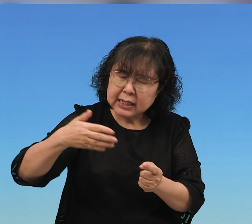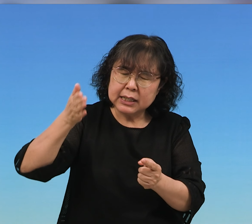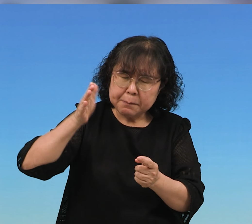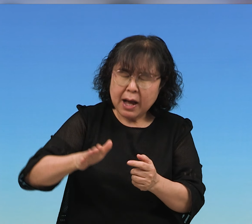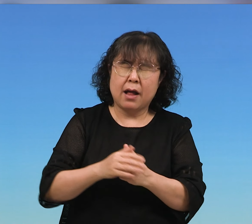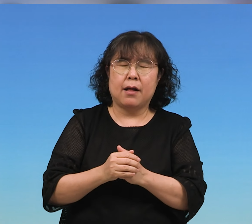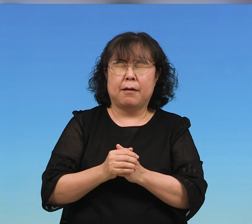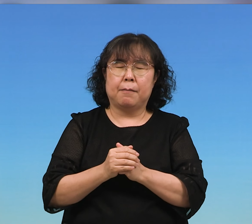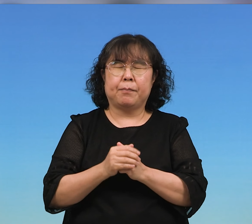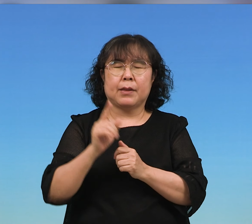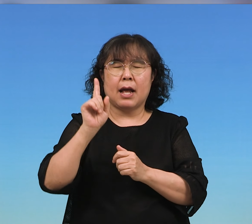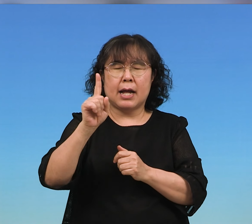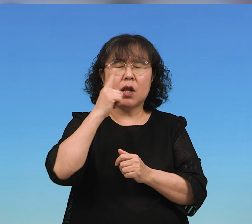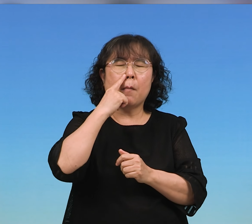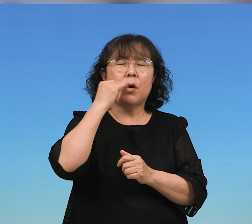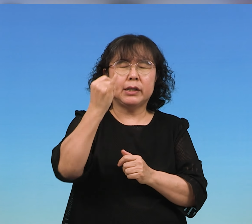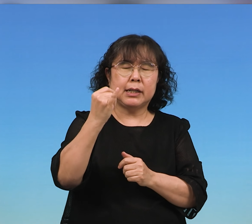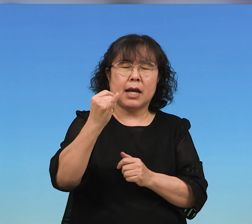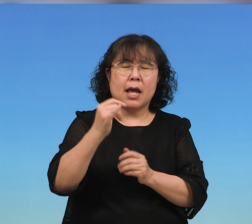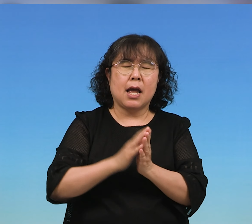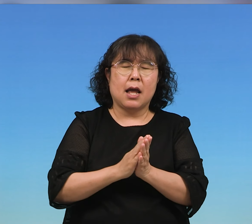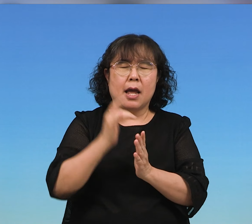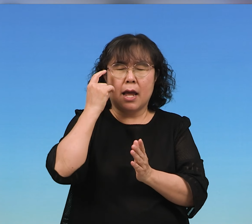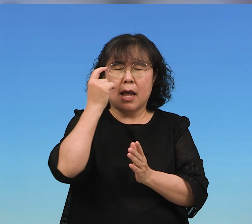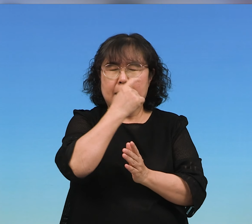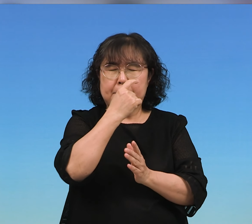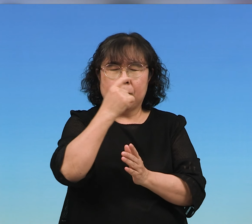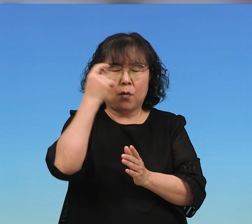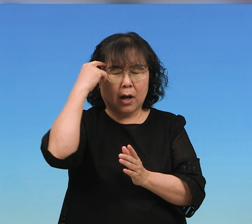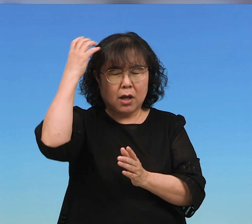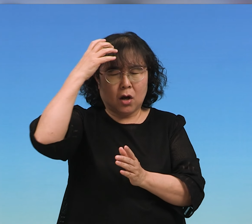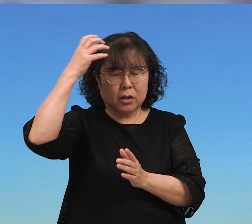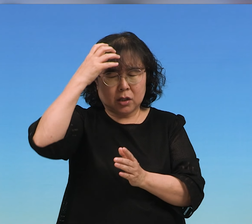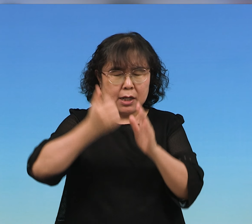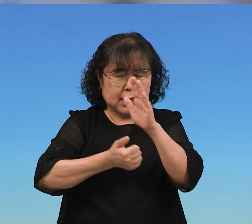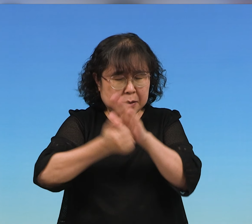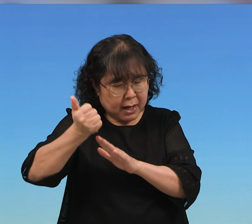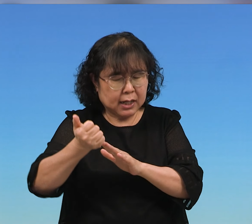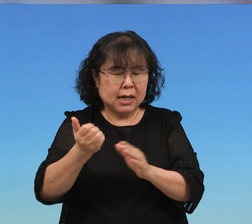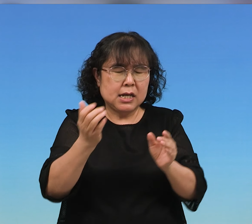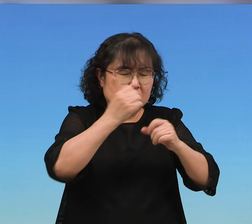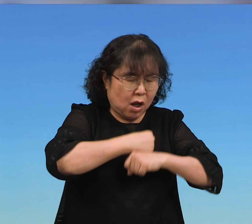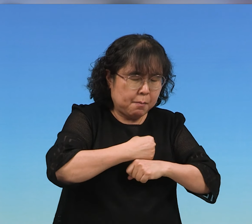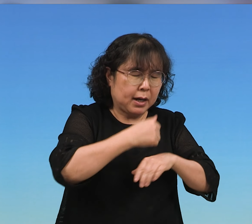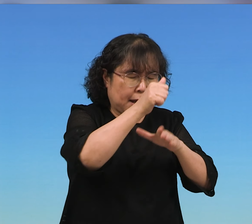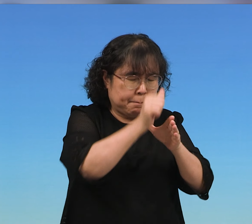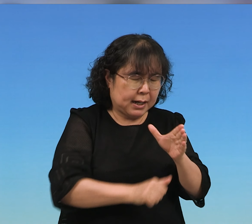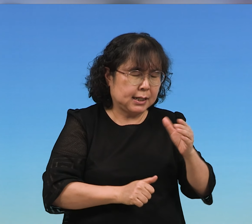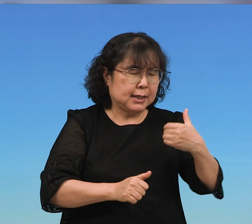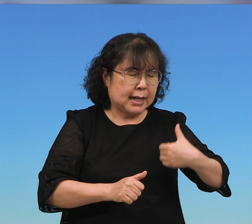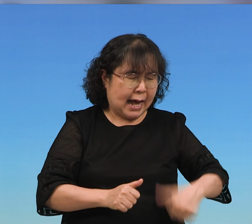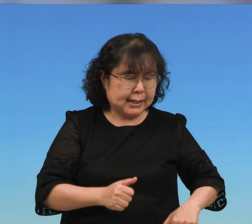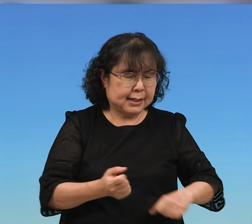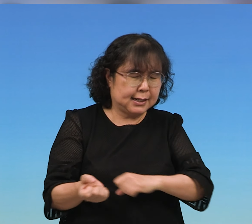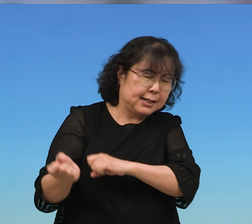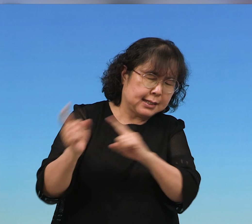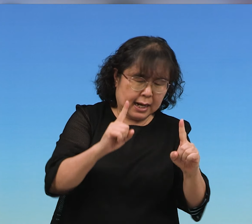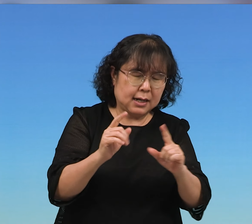없는 분이지만 아버지 한 어머니의 안목과 통찰력이 절망에 빠진